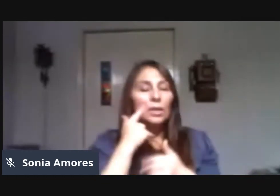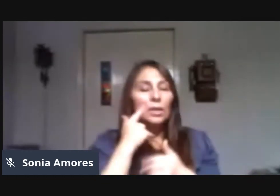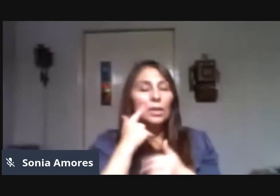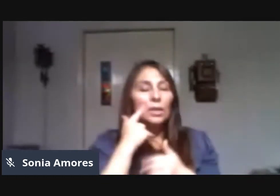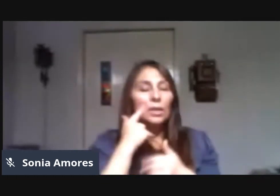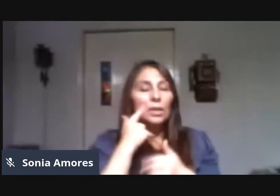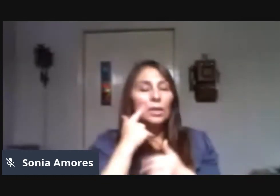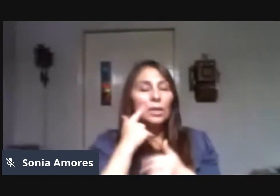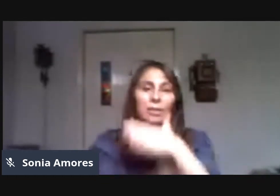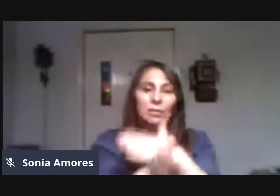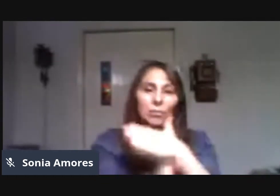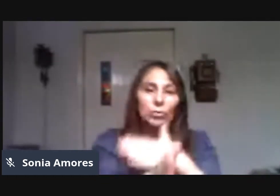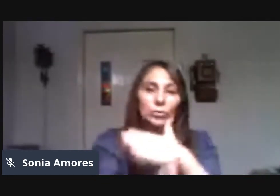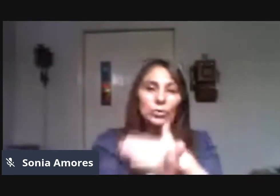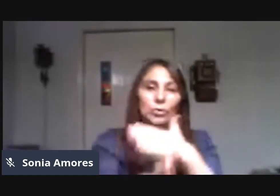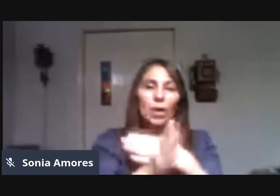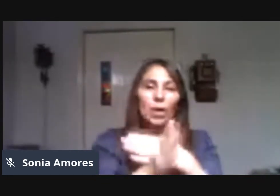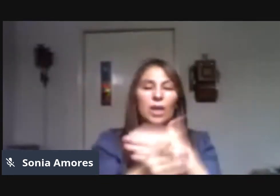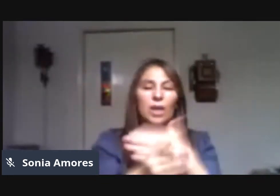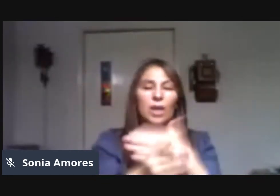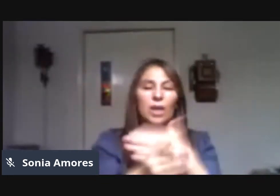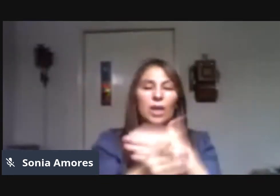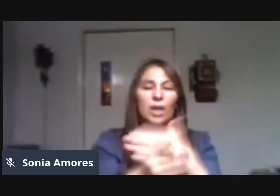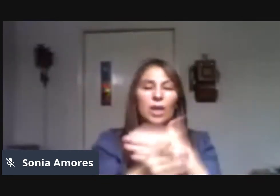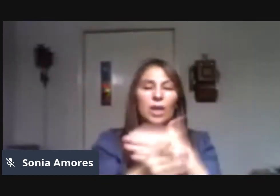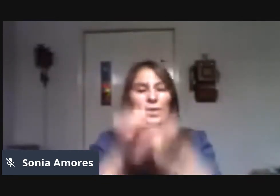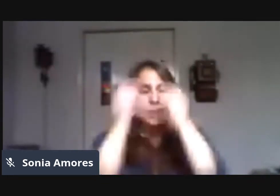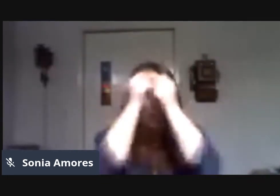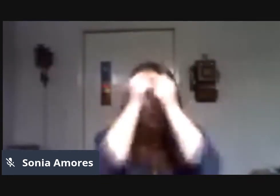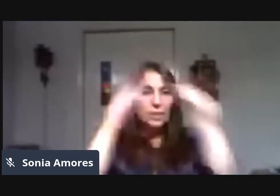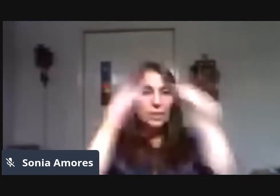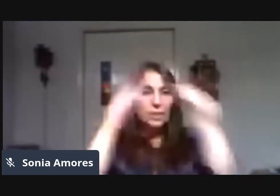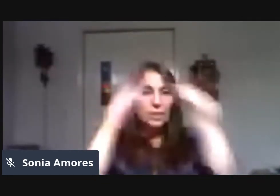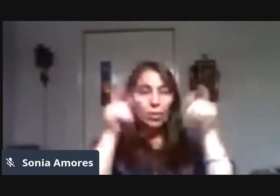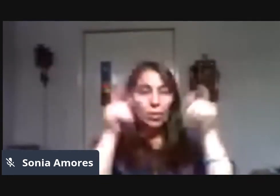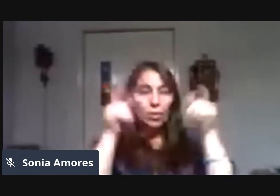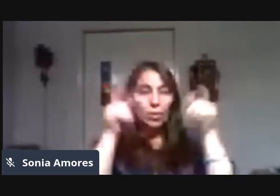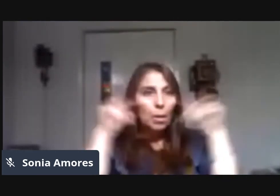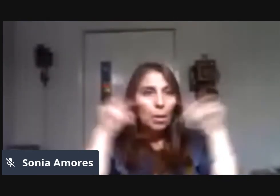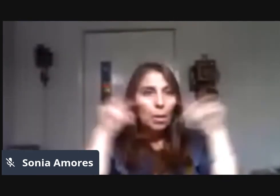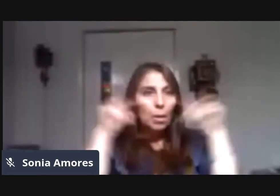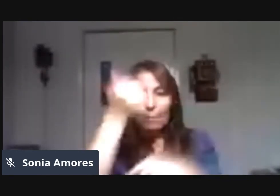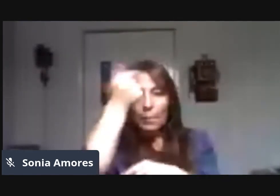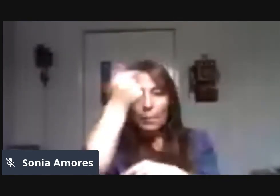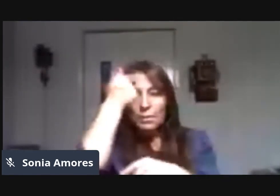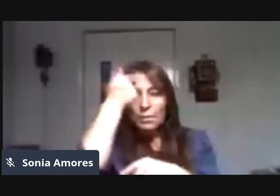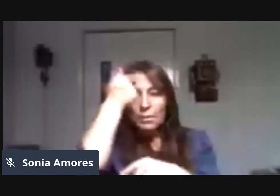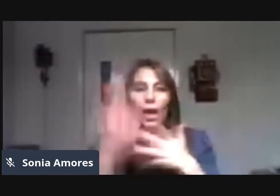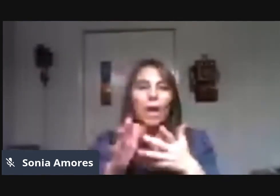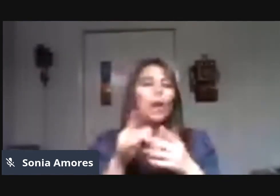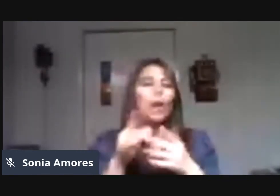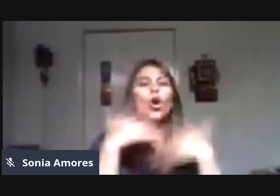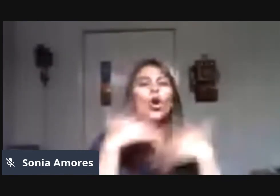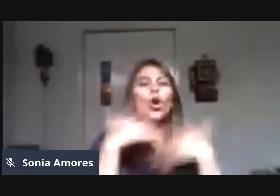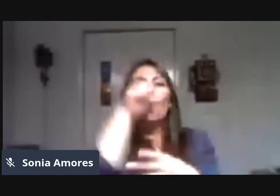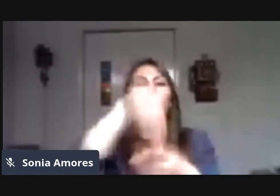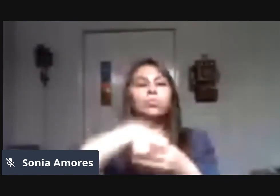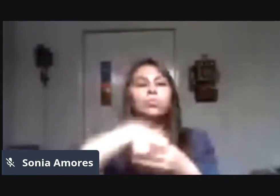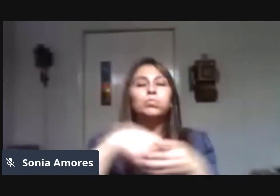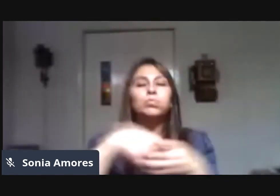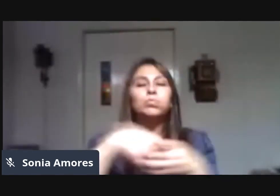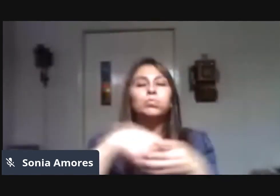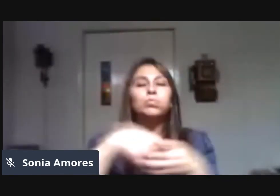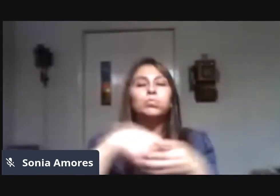el campesinado que va a tomar el Estado precisamente en esa idea de intervención de las economías. Por eso el arraigo territorial debe